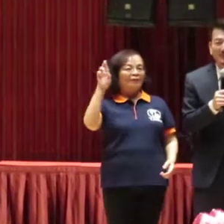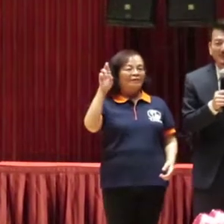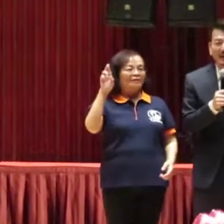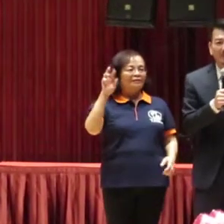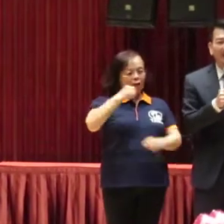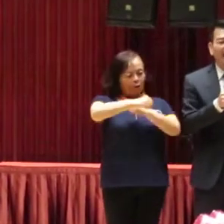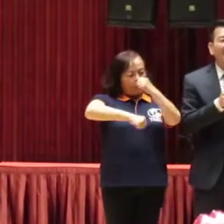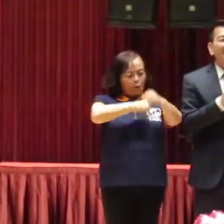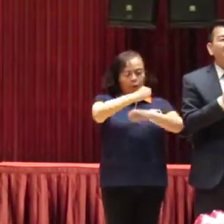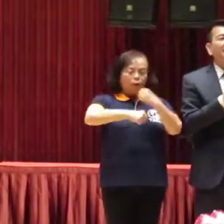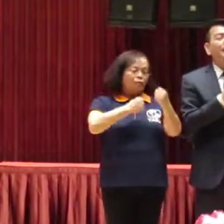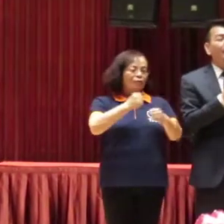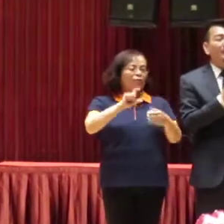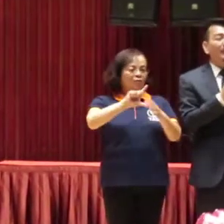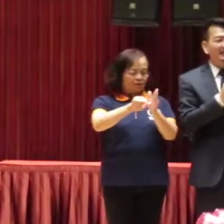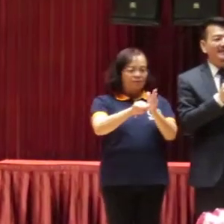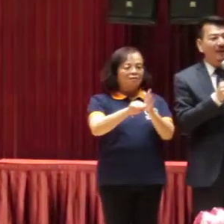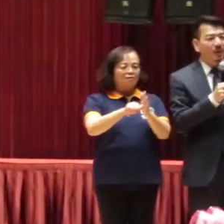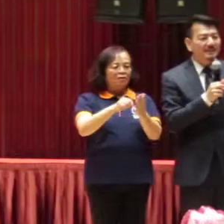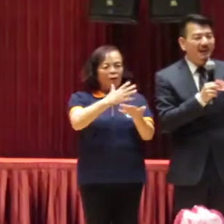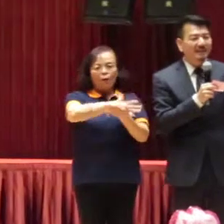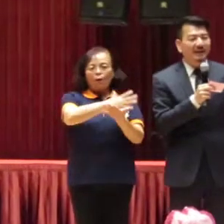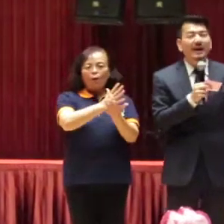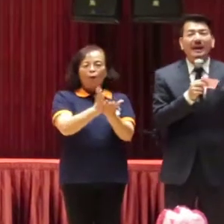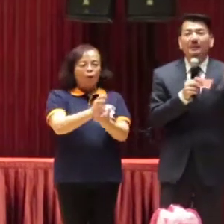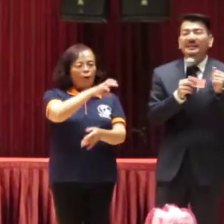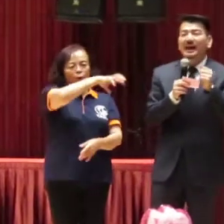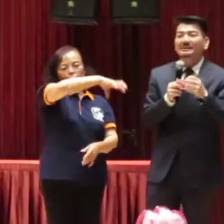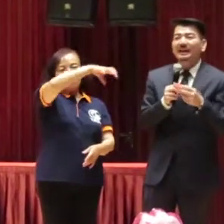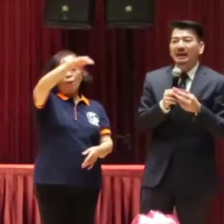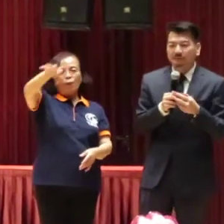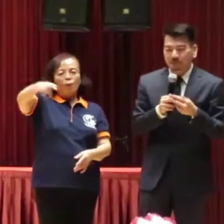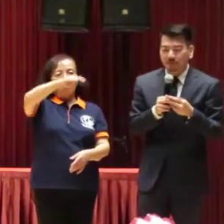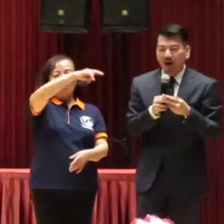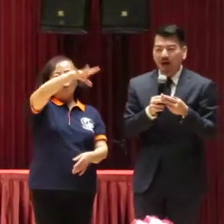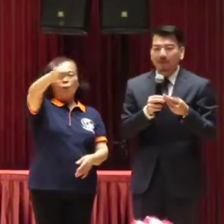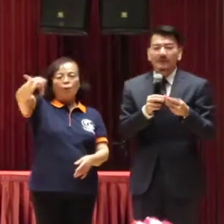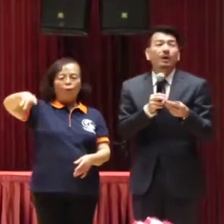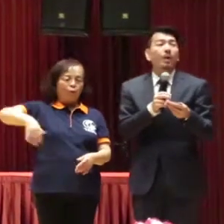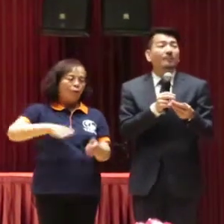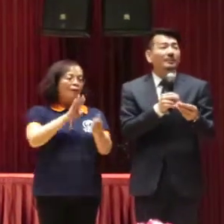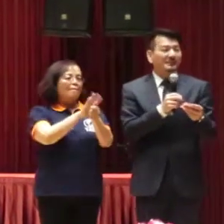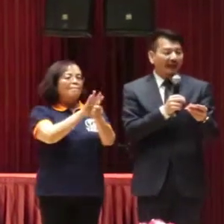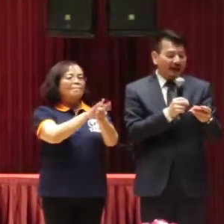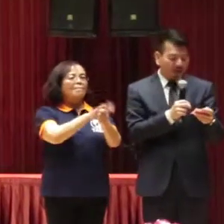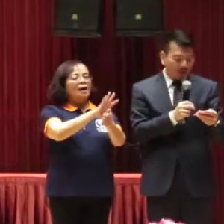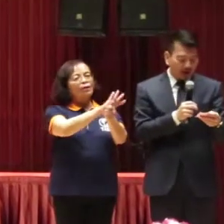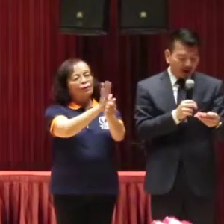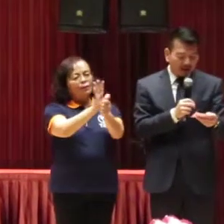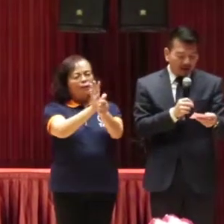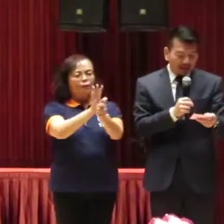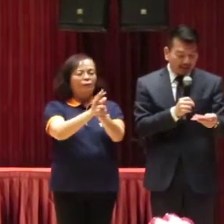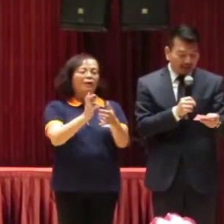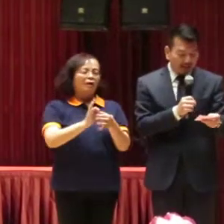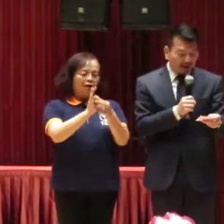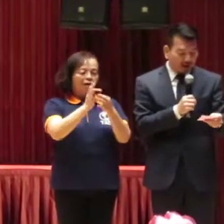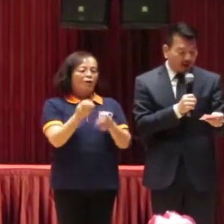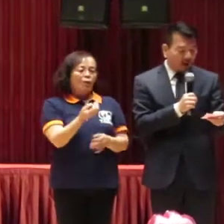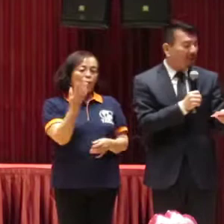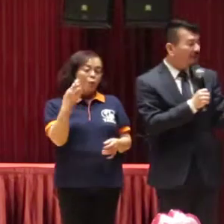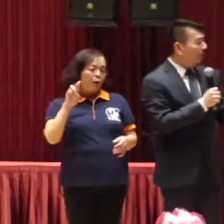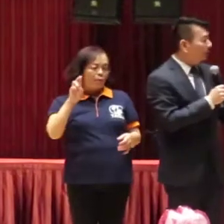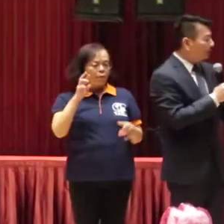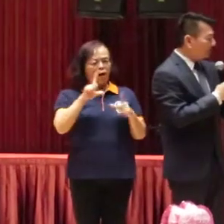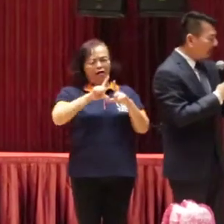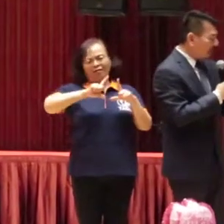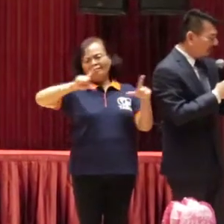花博的活动上面哈，他们会在不同的场馆上面来为大家来服务哈，因为花博实在盖多哈。那今天还包括